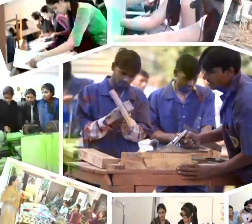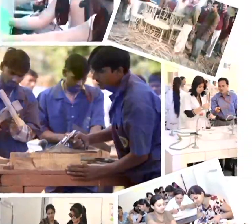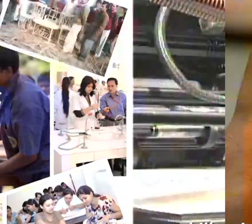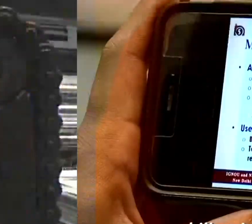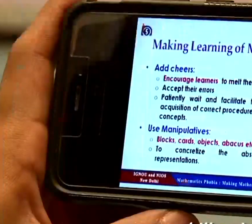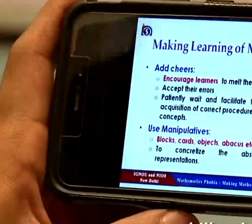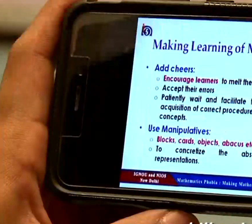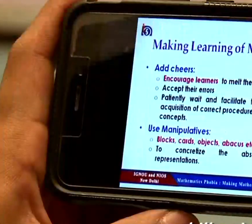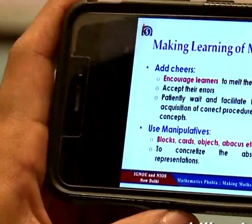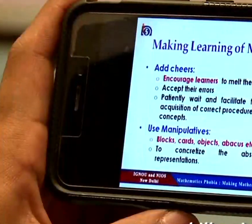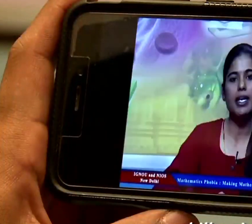करने।